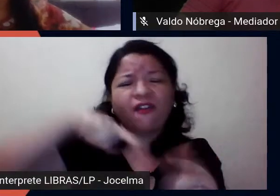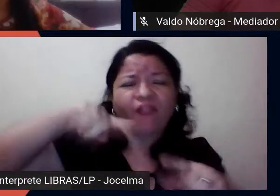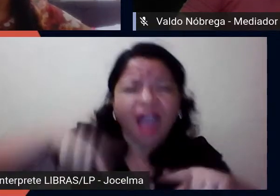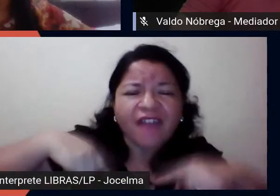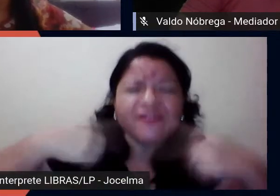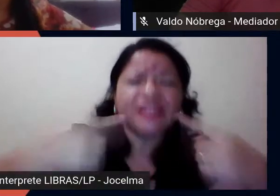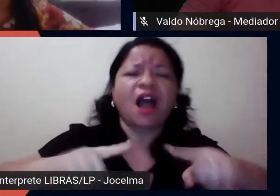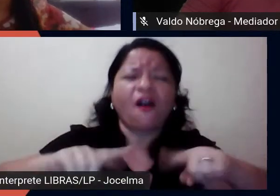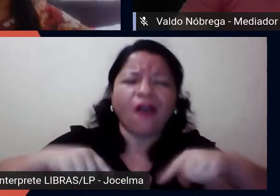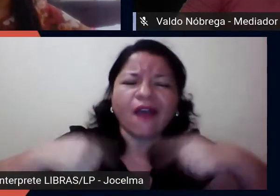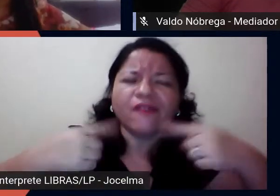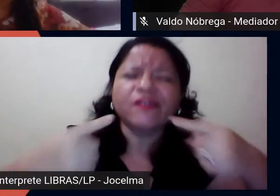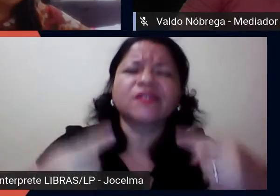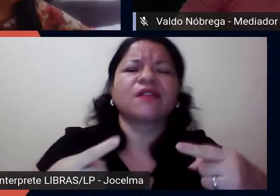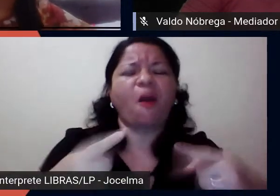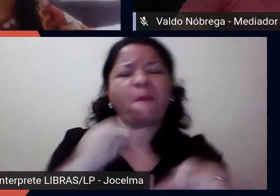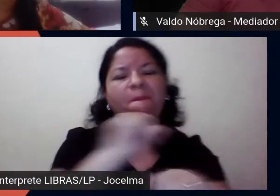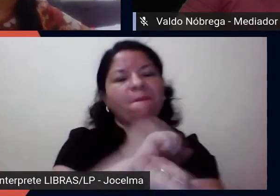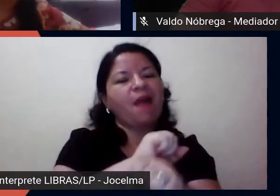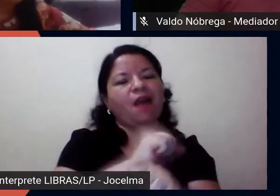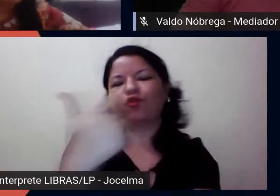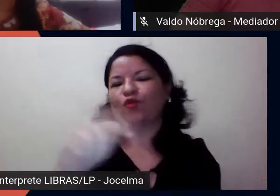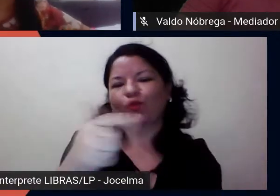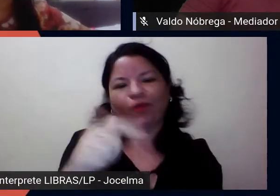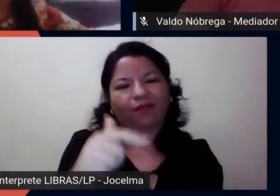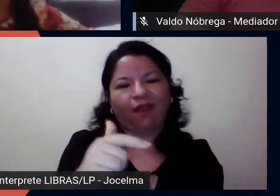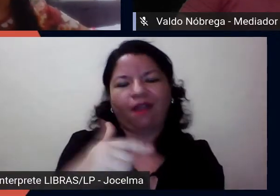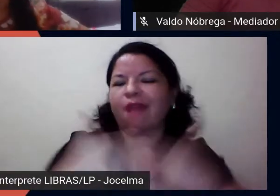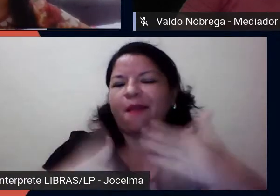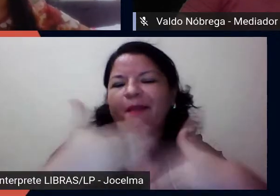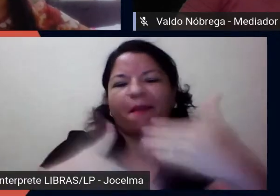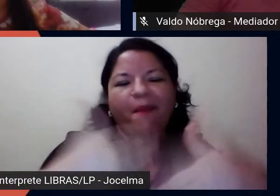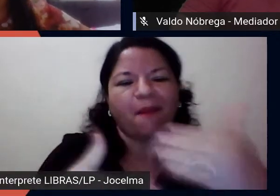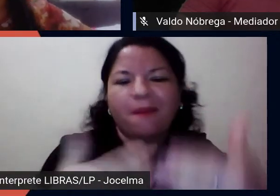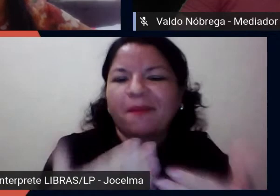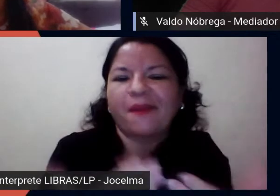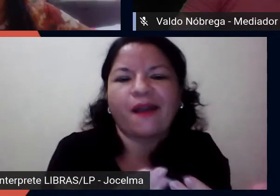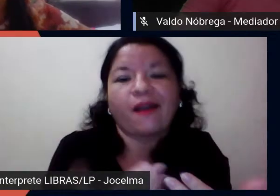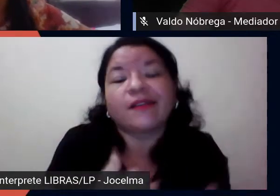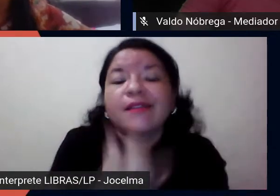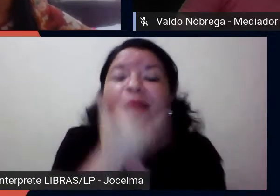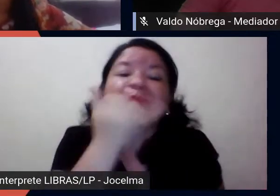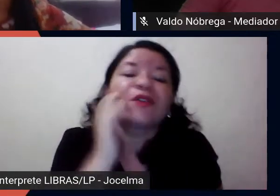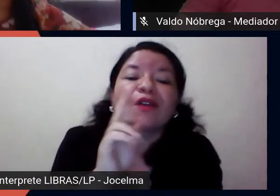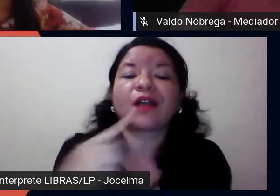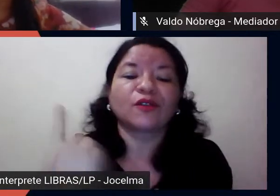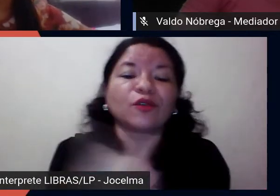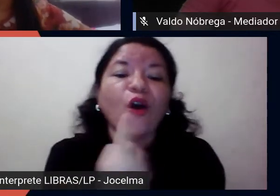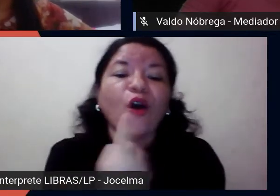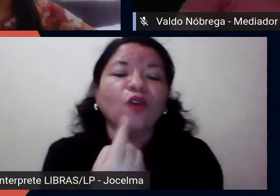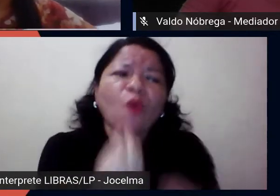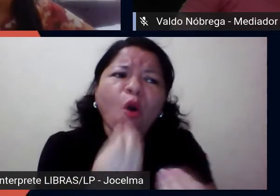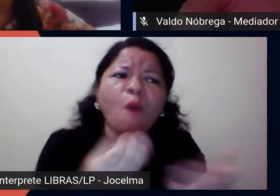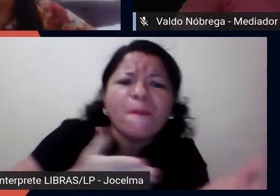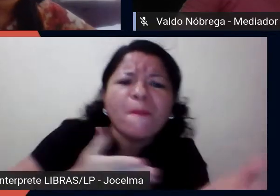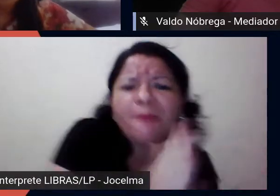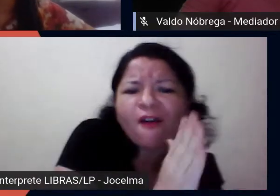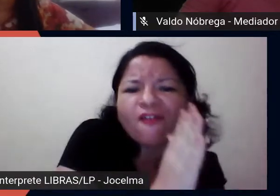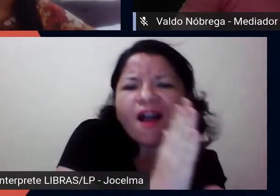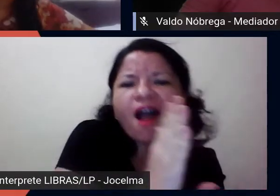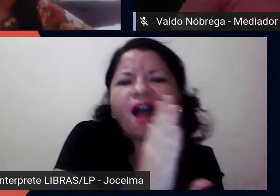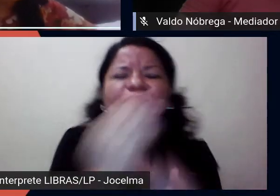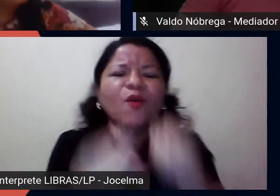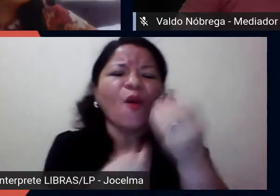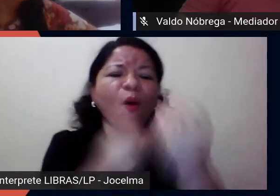experimentado de acordo com os resultados que a gente tem na prática das aprovações, do aprendizado dos alunos. Então vai caber a cada